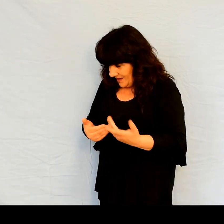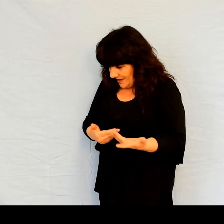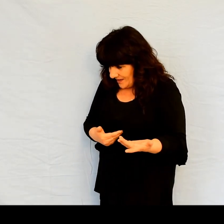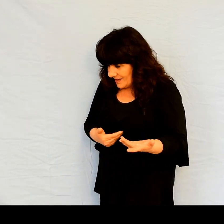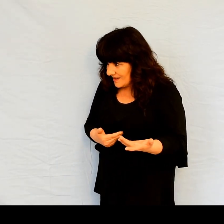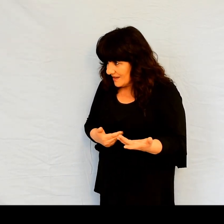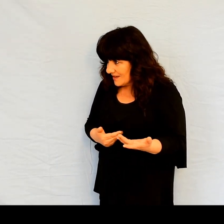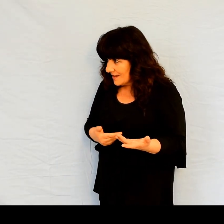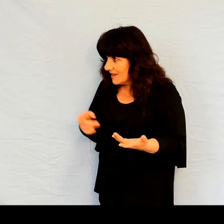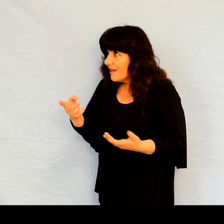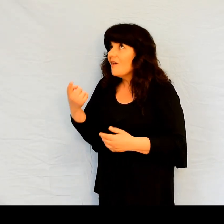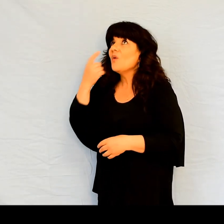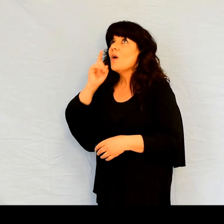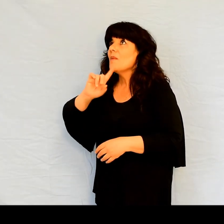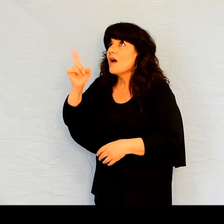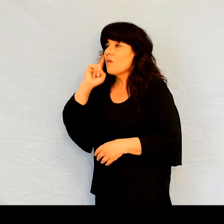Cesse d'être incrédule, sois croyant. »